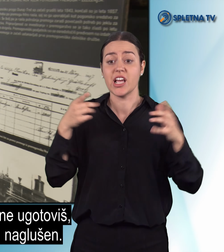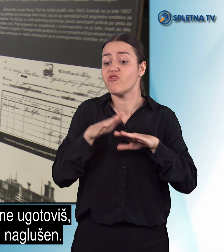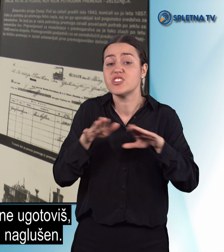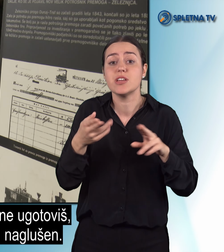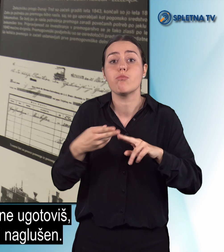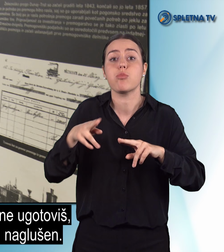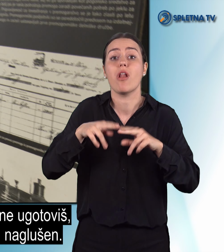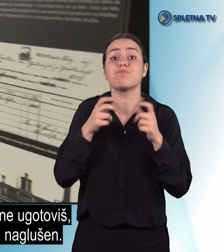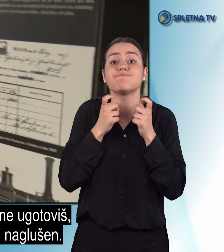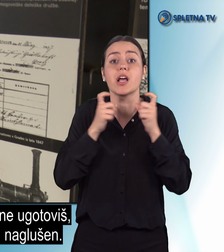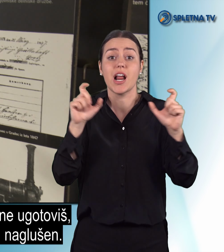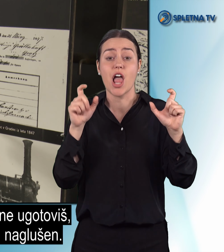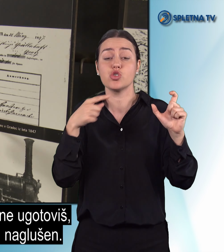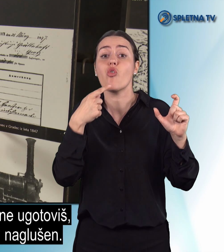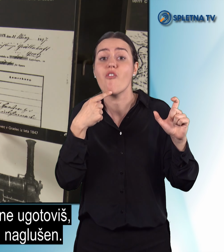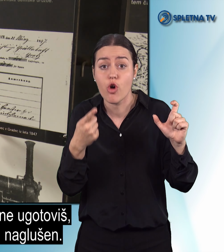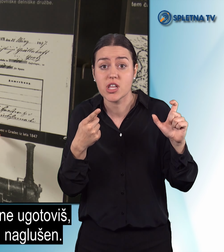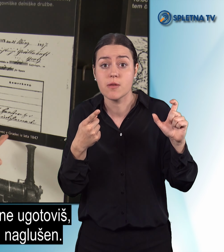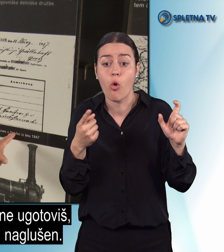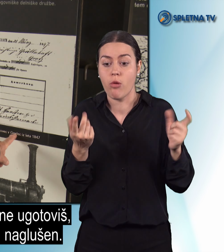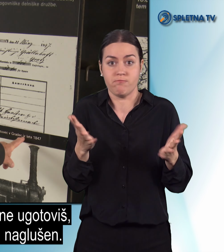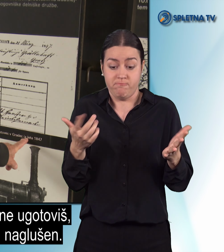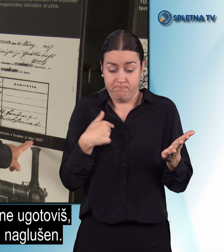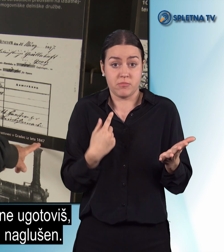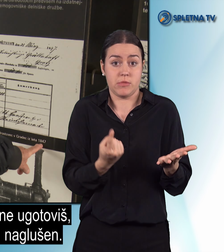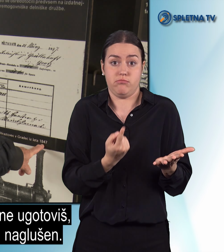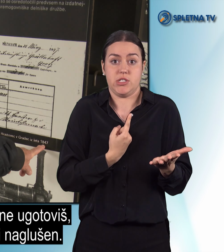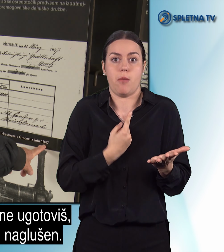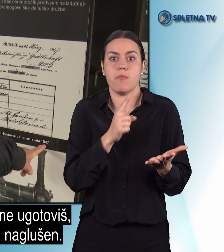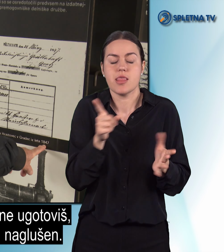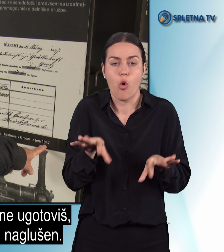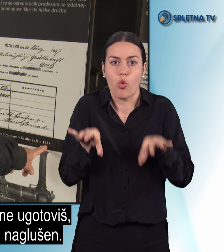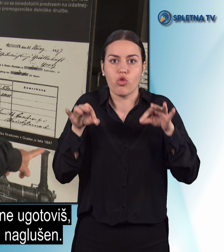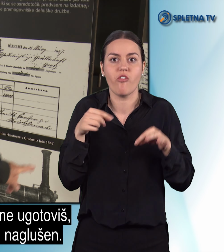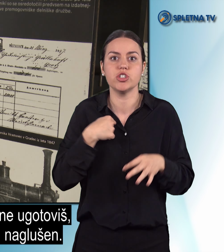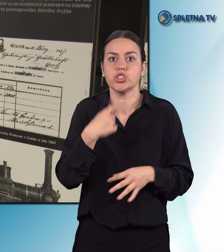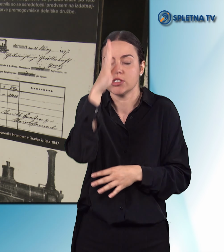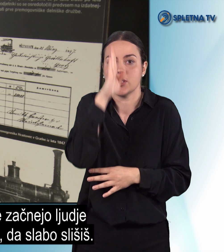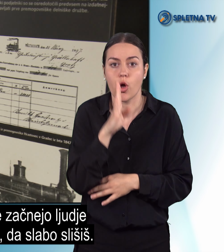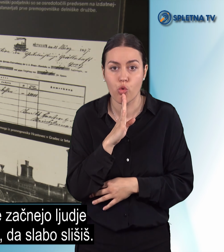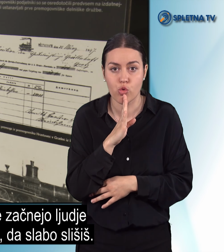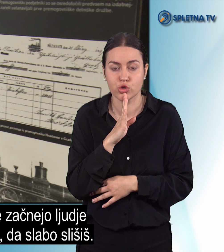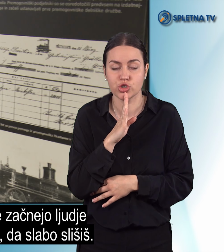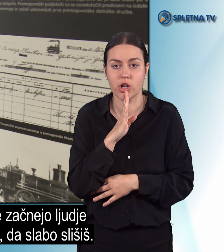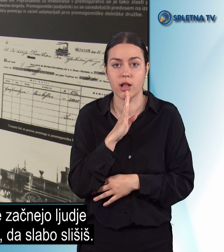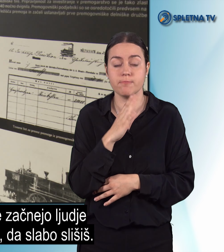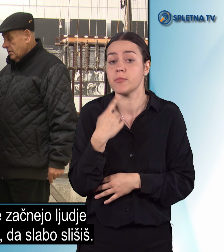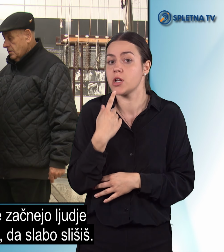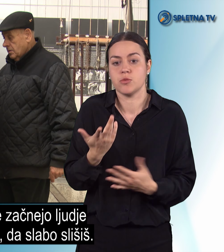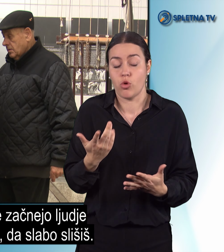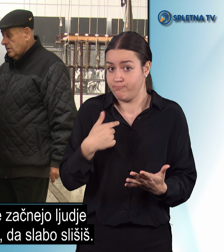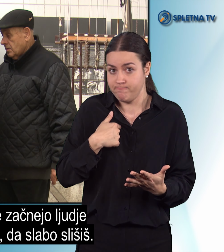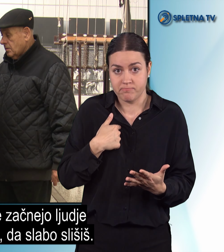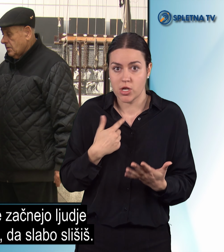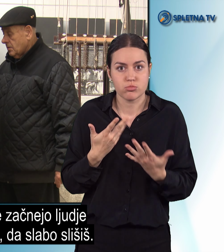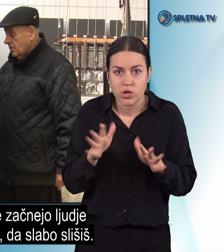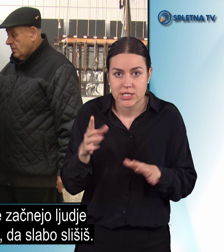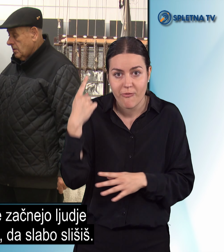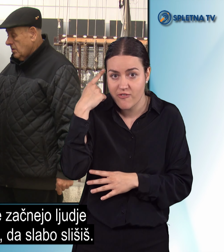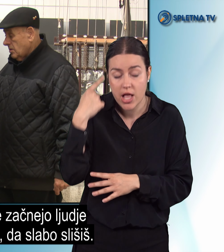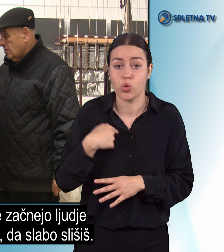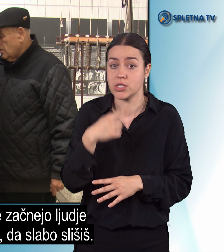glasno govorimo. Niti sam ne ugotoviš, da si naglušen. Tako da, recimo, jaz sploh nisem vedel, da sem